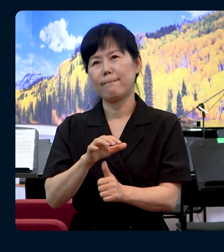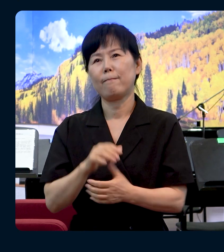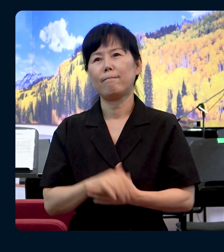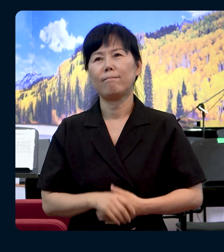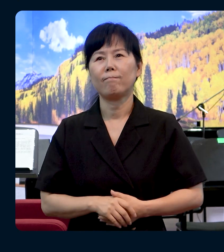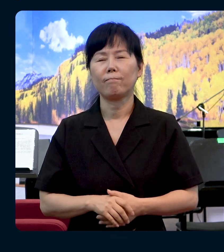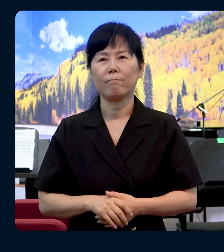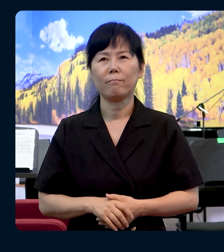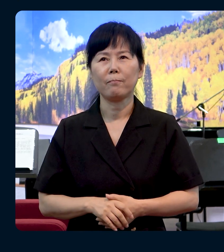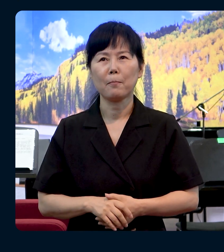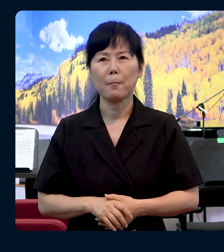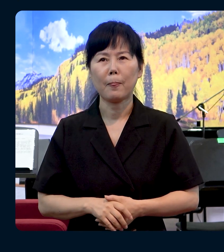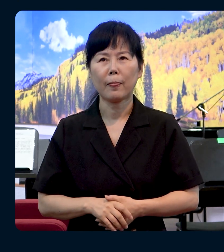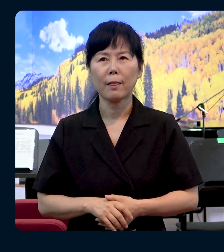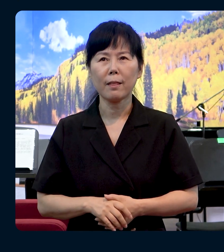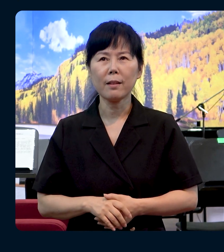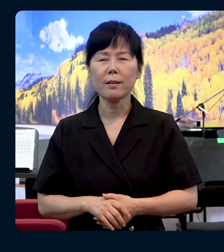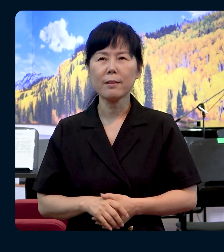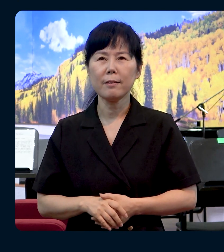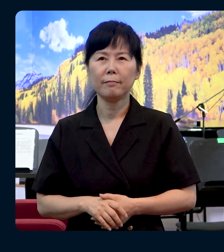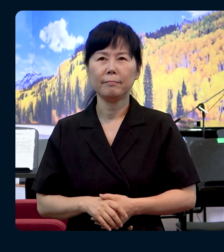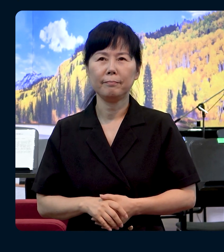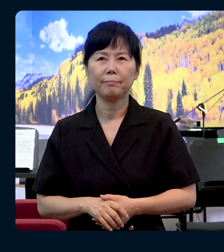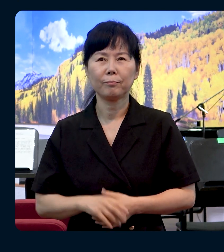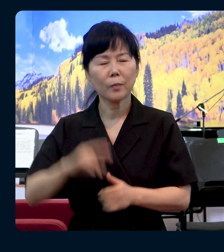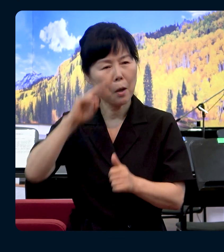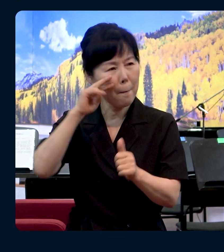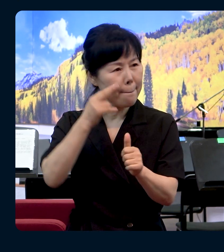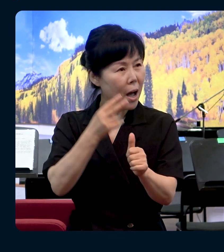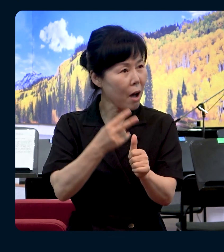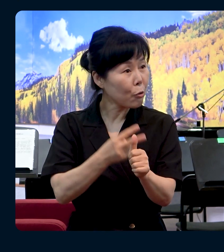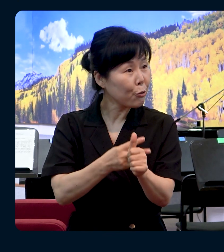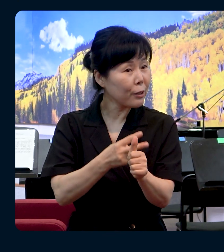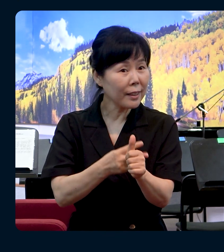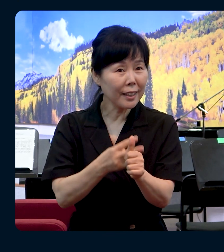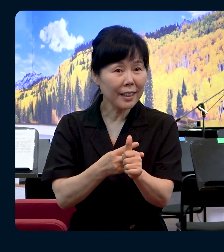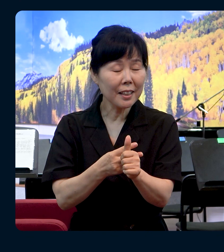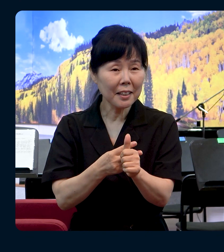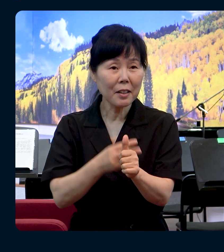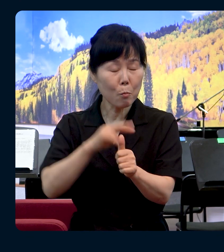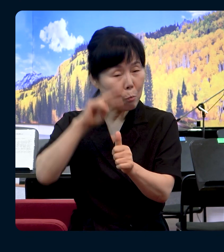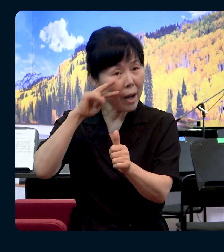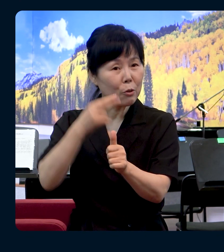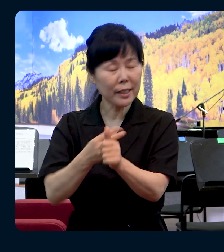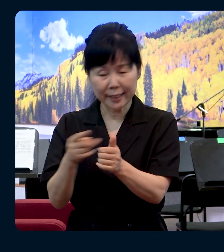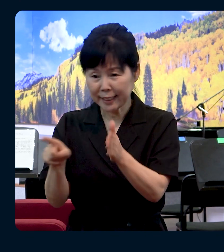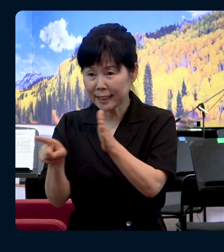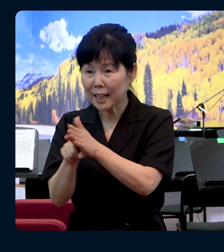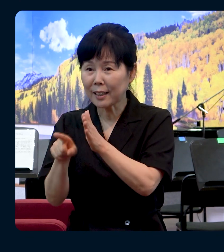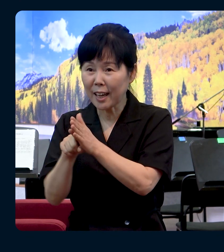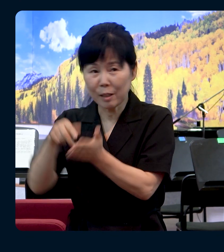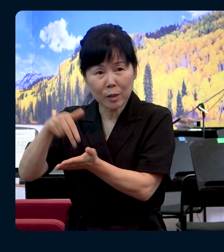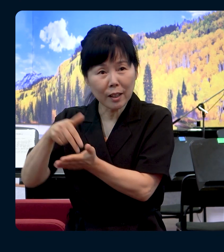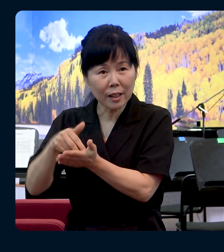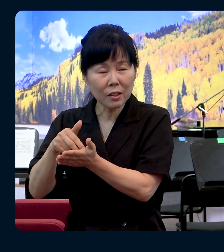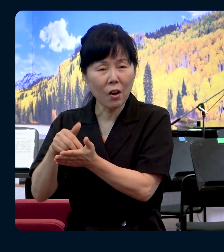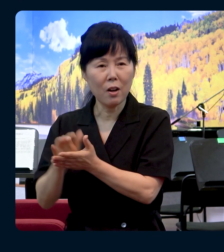당하였노라. 신앙적으로 바울이 어른이라고 한다면 골로새 교인들은 아이입니다.